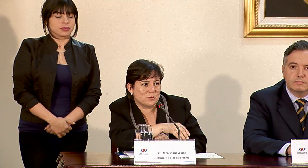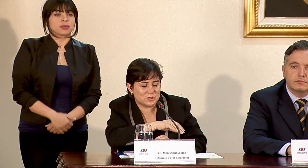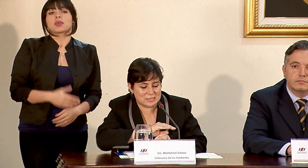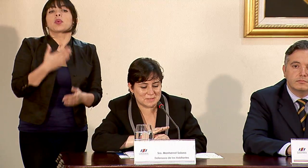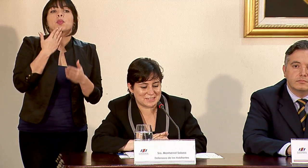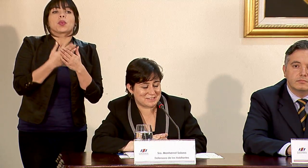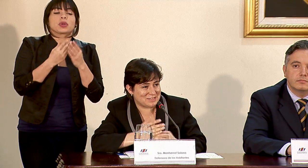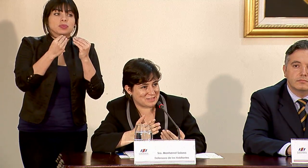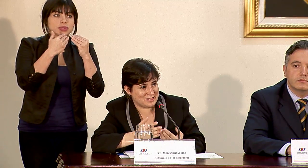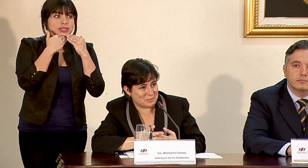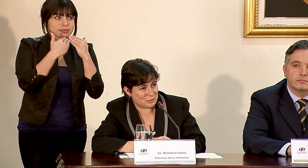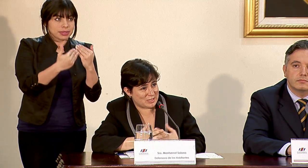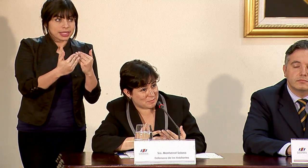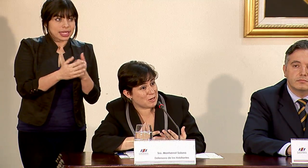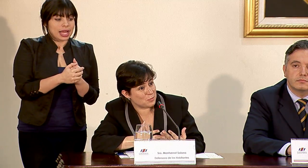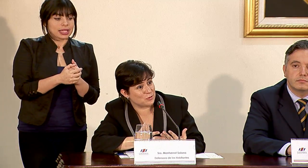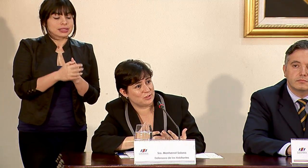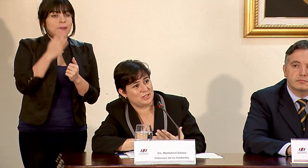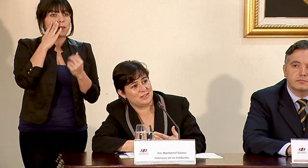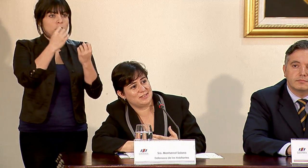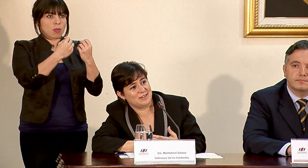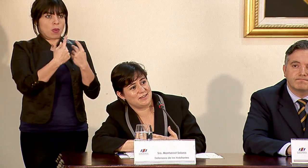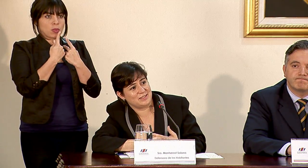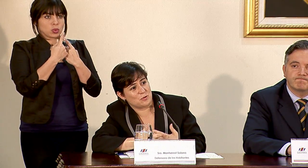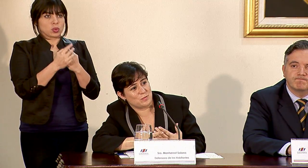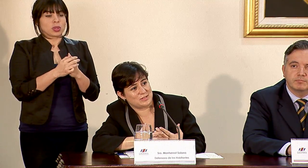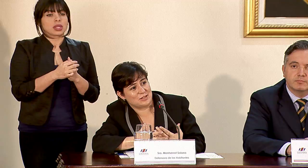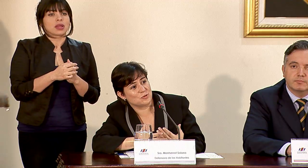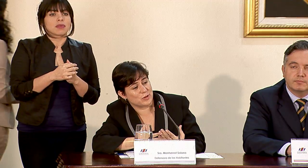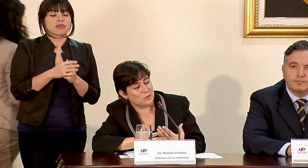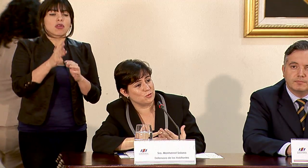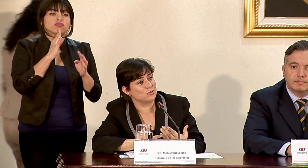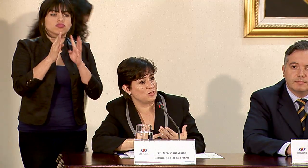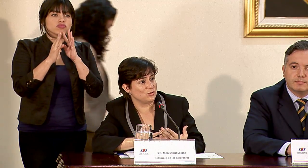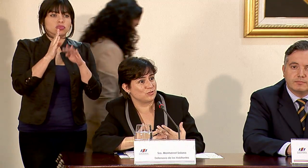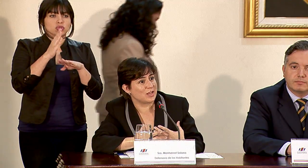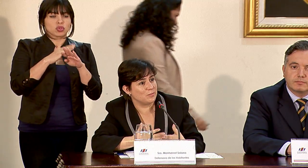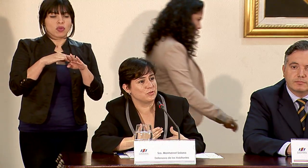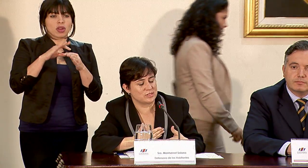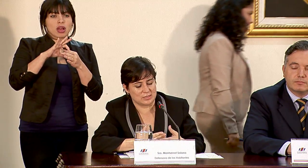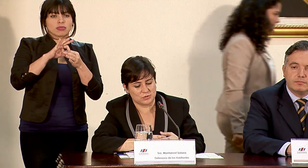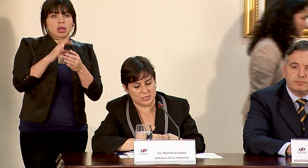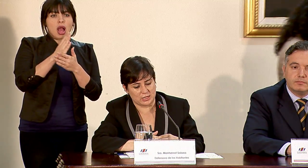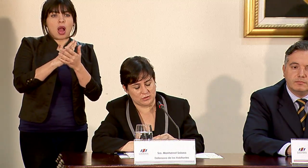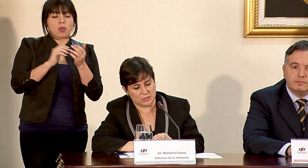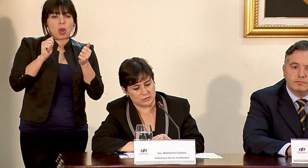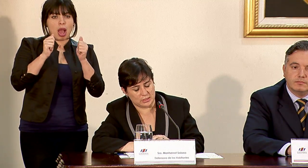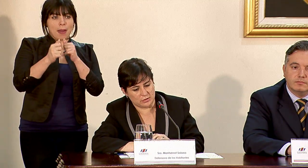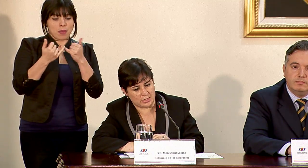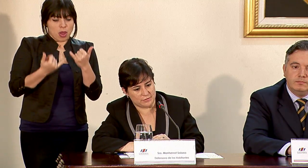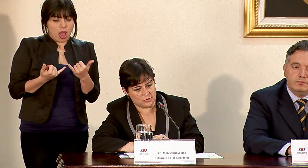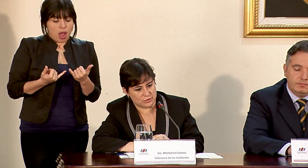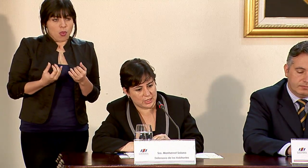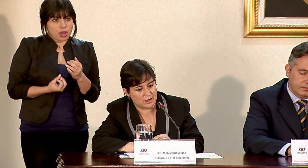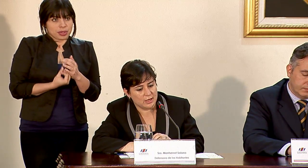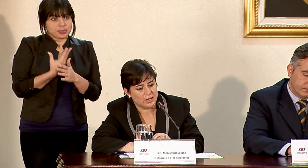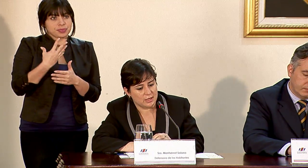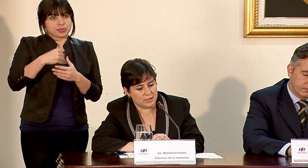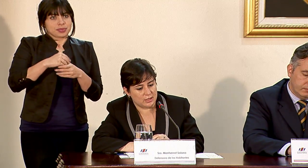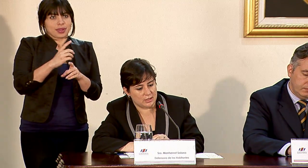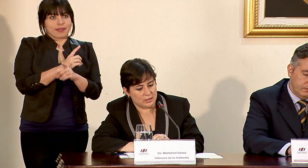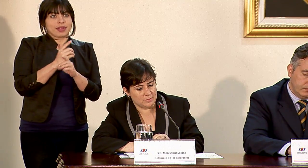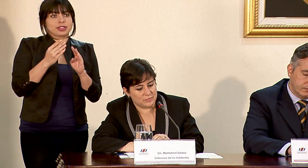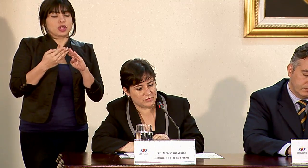Bueno, muchísimas gracias y por darme la oportunidad de conversar sobre algunos de los cambios que estamos generando al interno de la Defensoría.